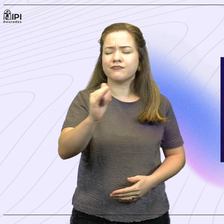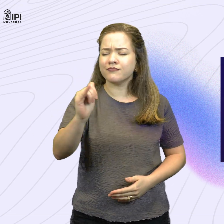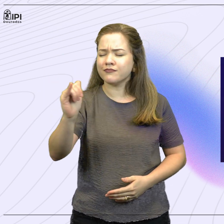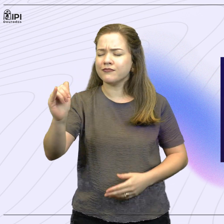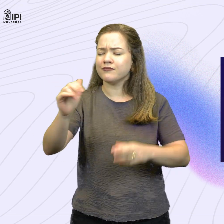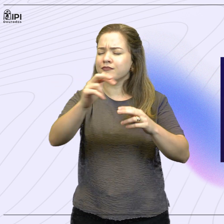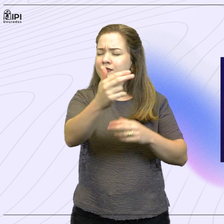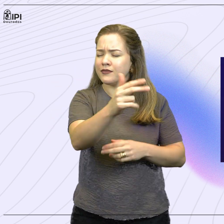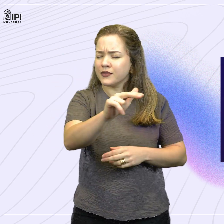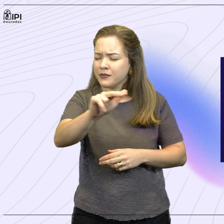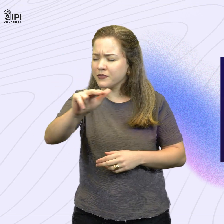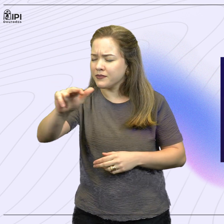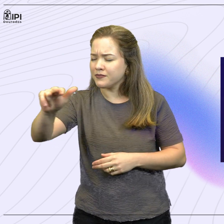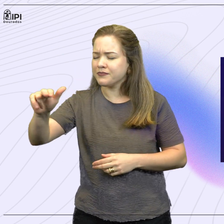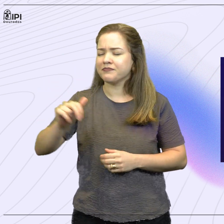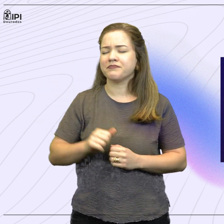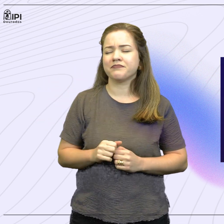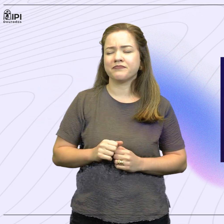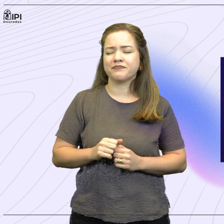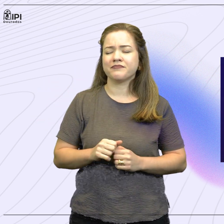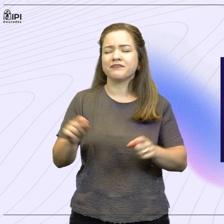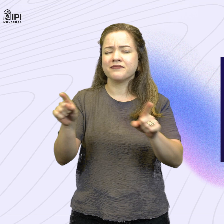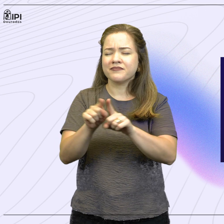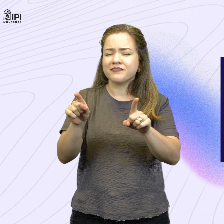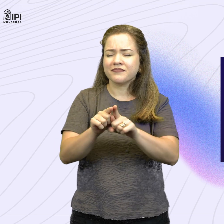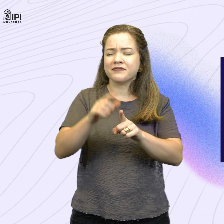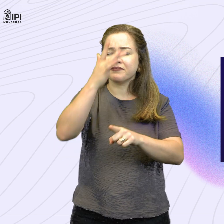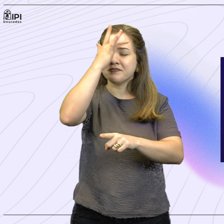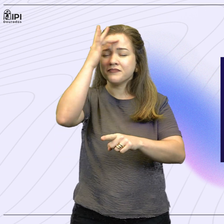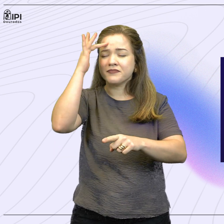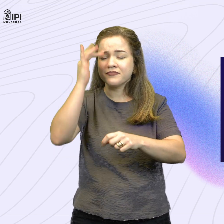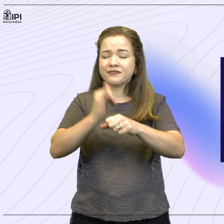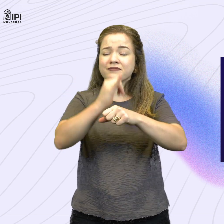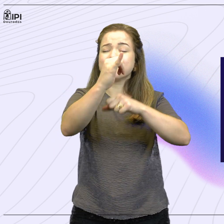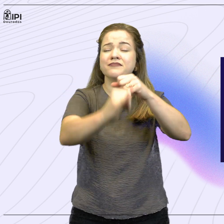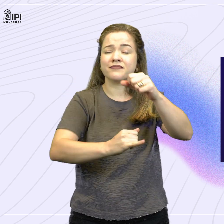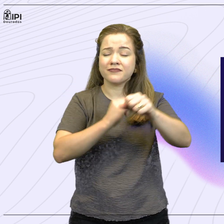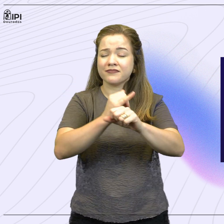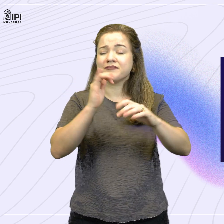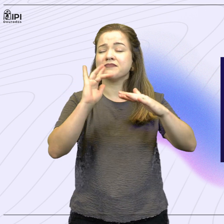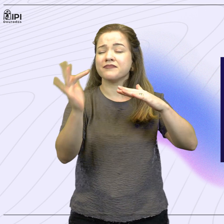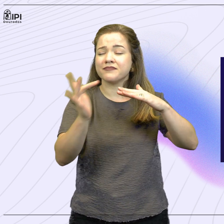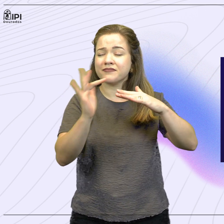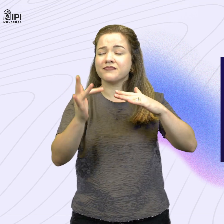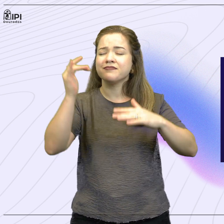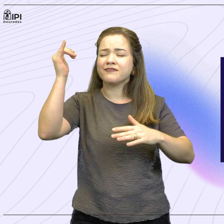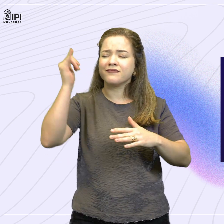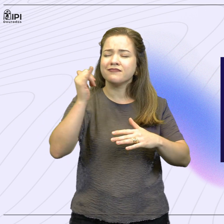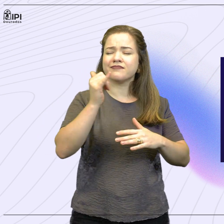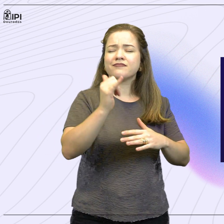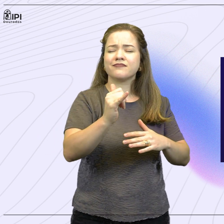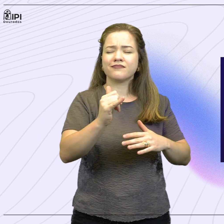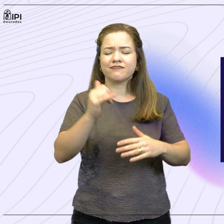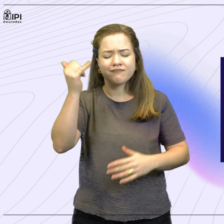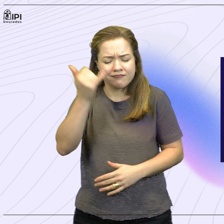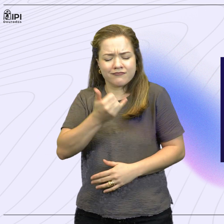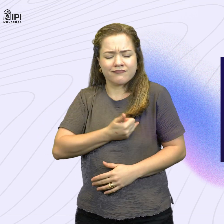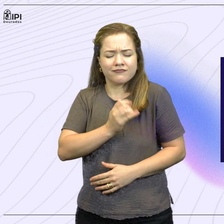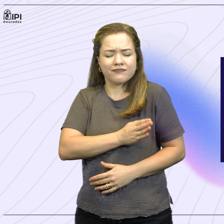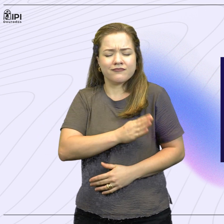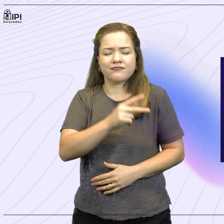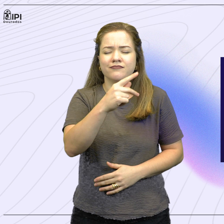irmãos e irmãs que estão aqui, que ela alcance também pessoas aonde estiverem através das mídias sociais e que ela